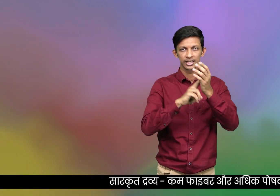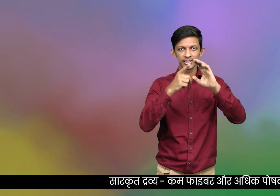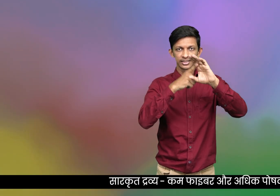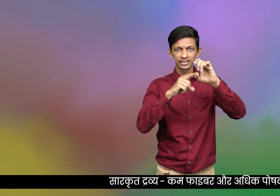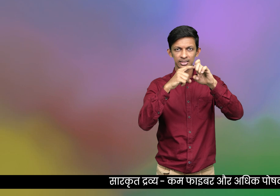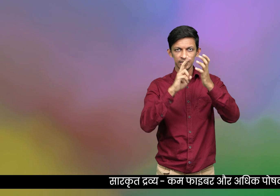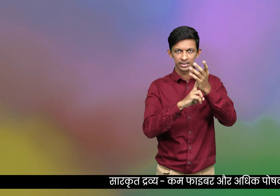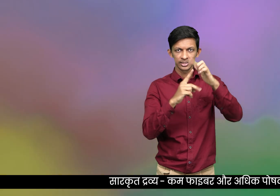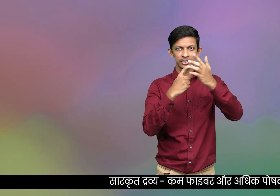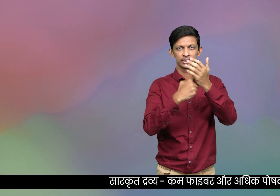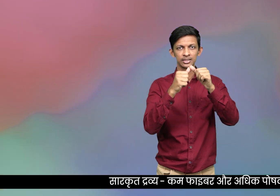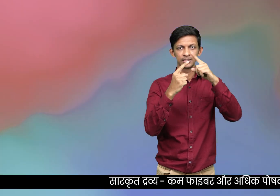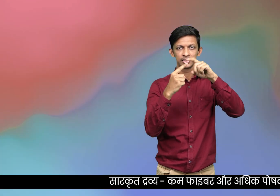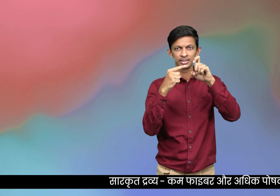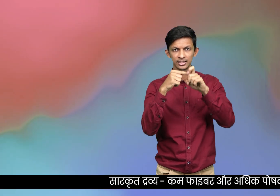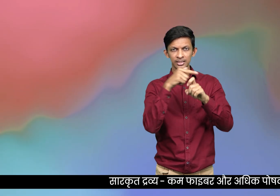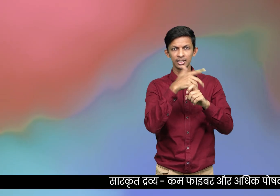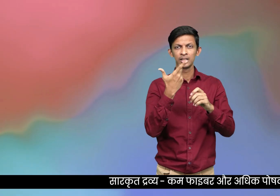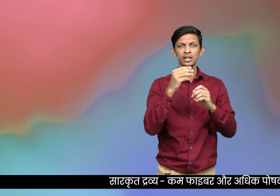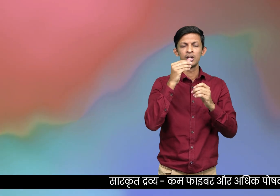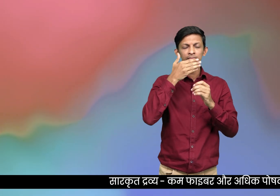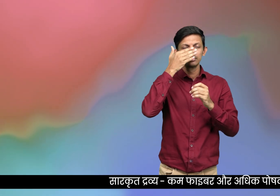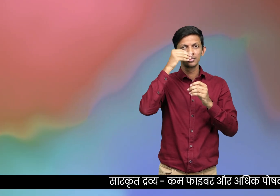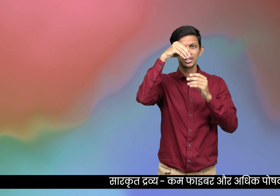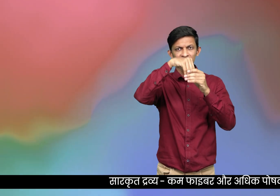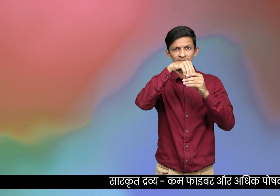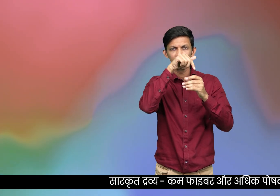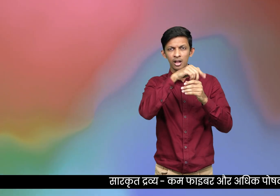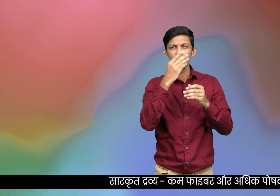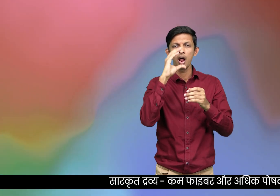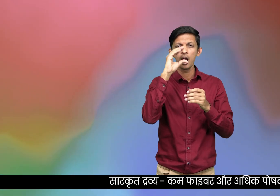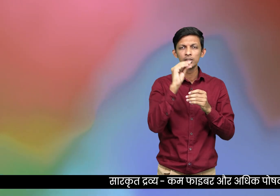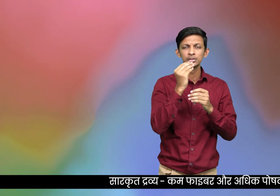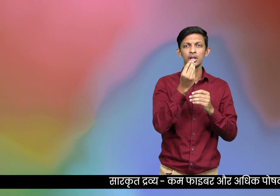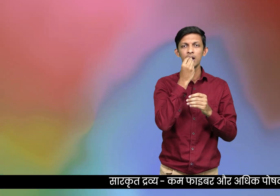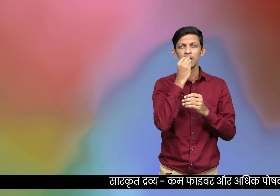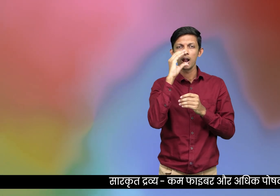दूसरा, सारकृत द्रव्य, कम फाइबर और अधिक पोषक तत्व,